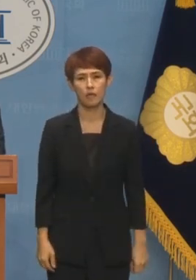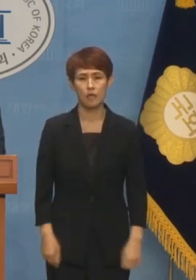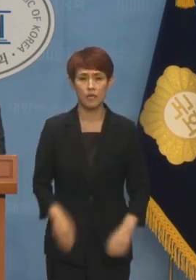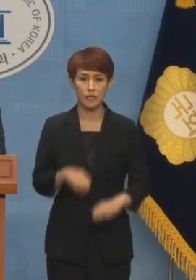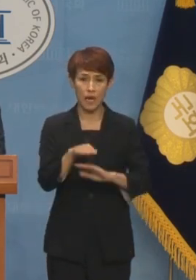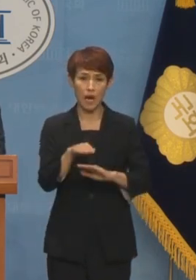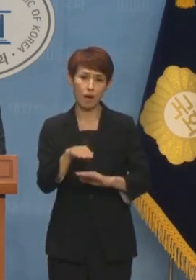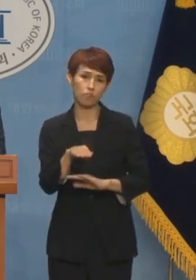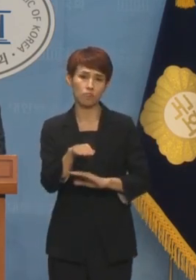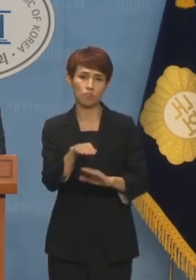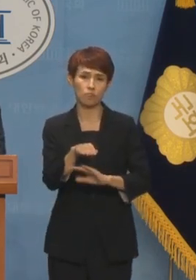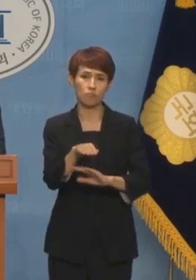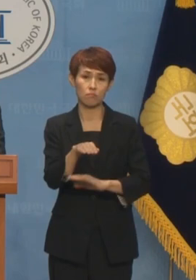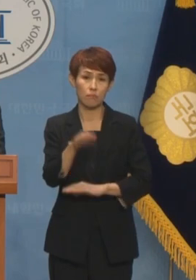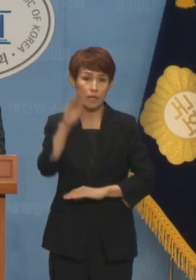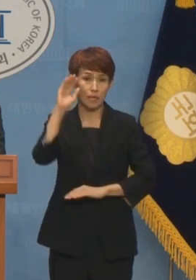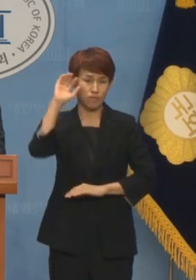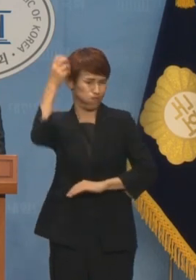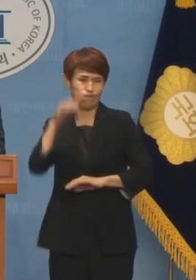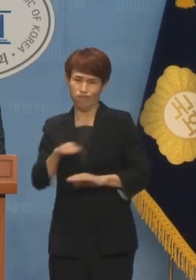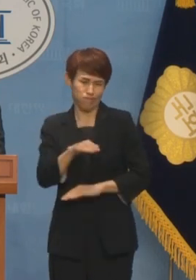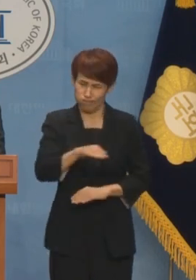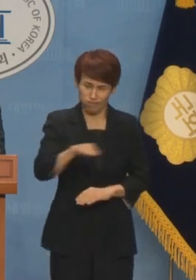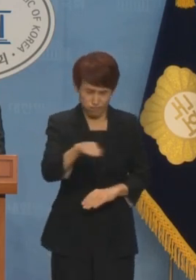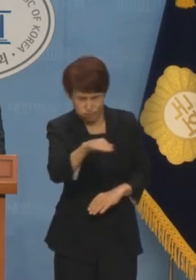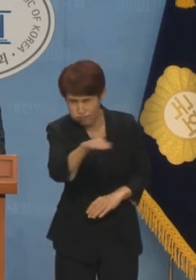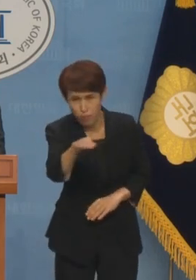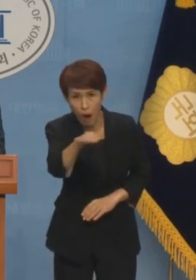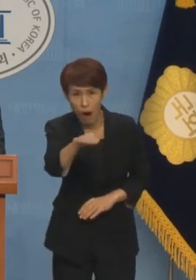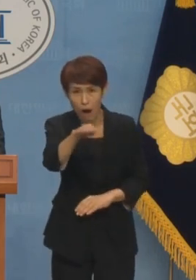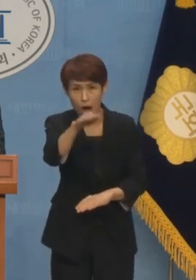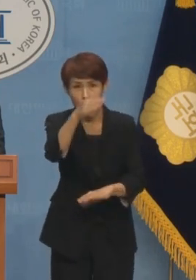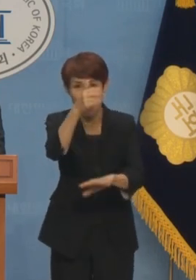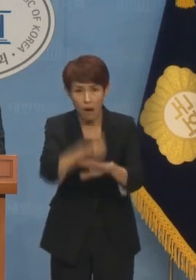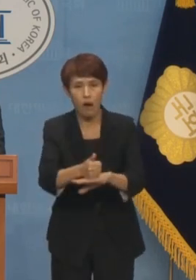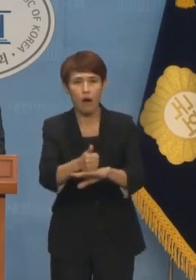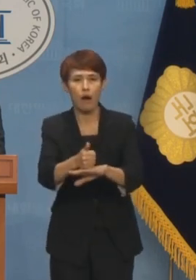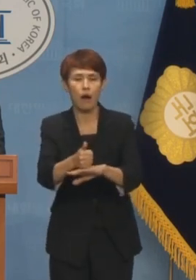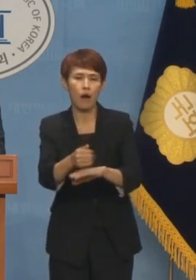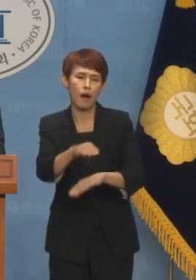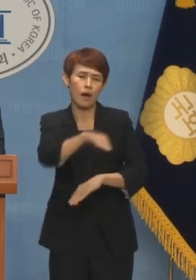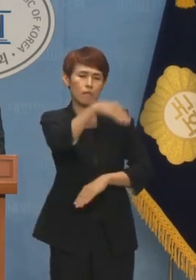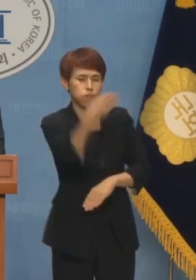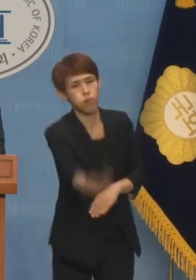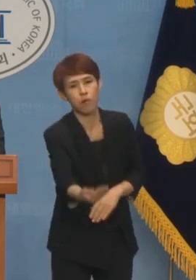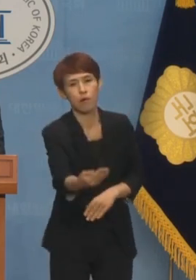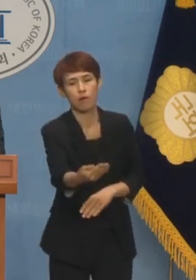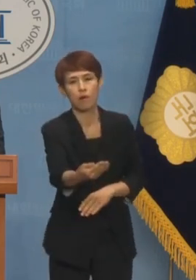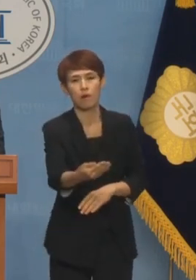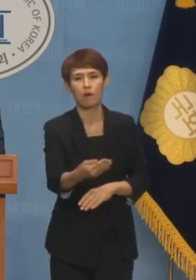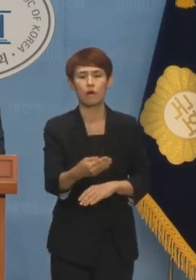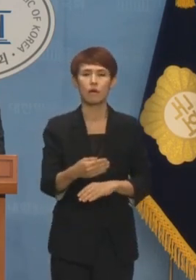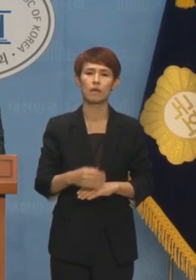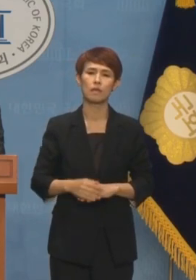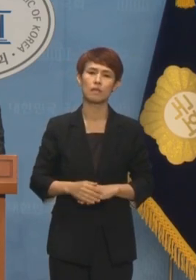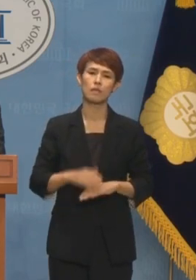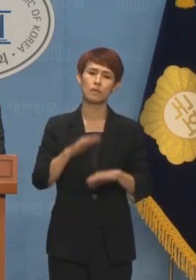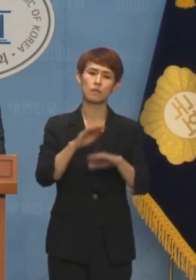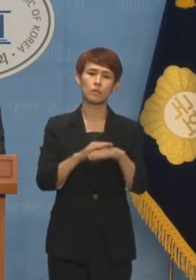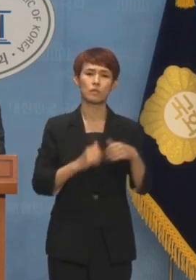차량이 비정상적으로 가속하면서 폭주한 끝에 도로 아래로 추락했고, 그